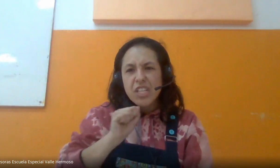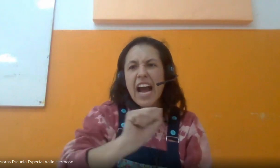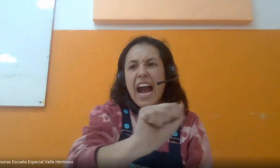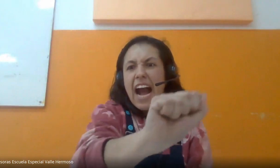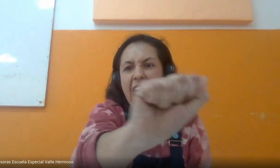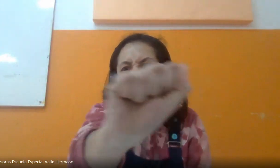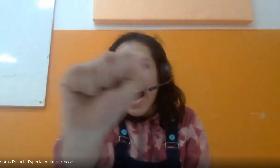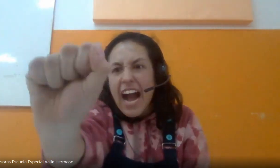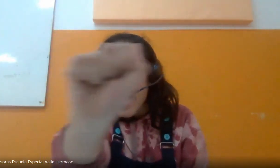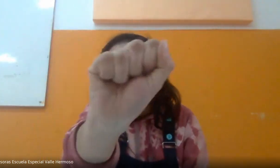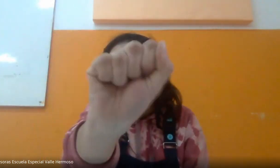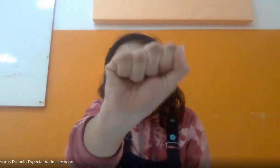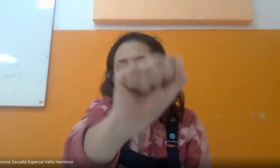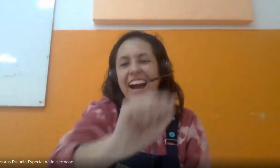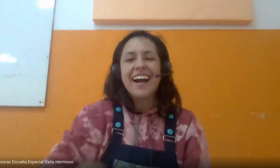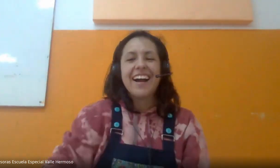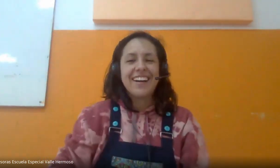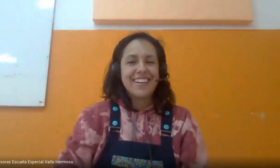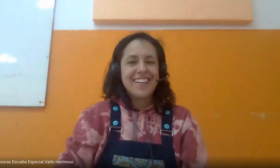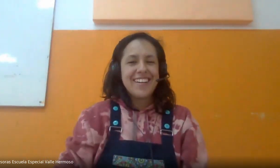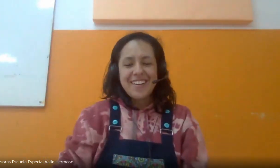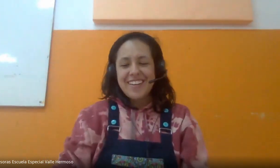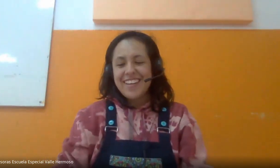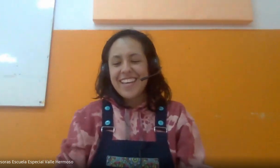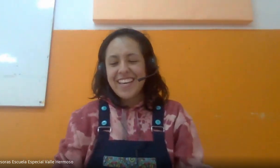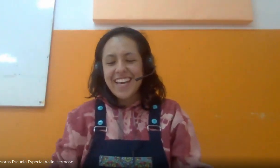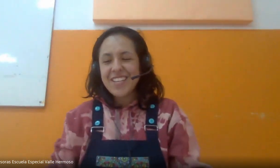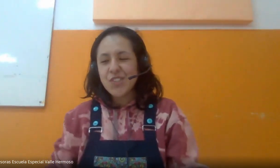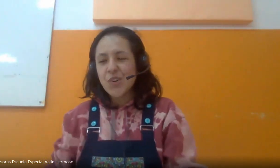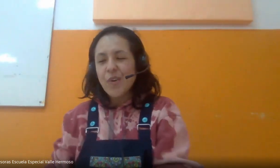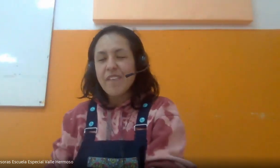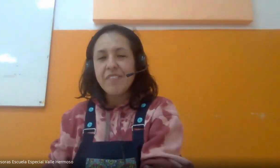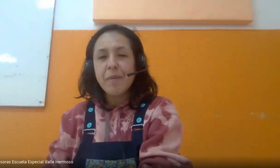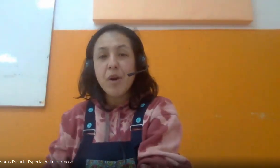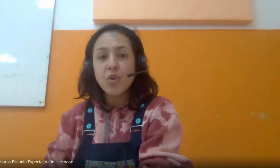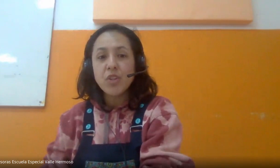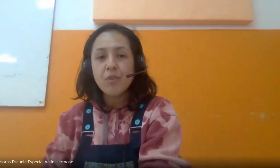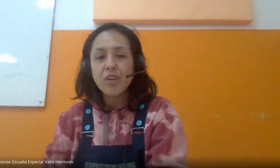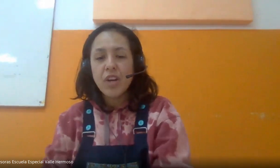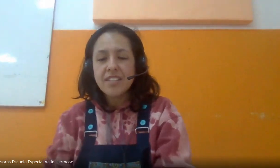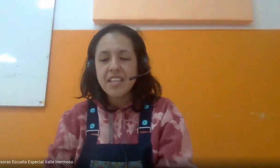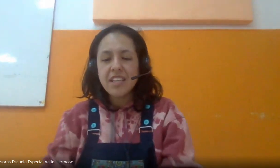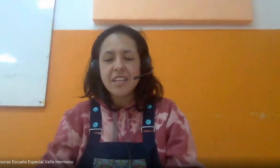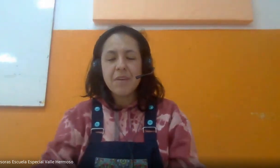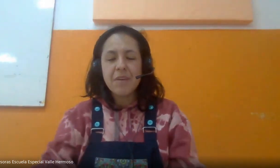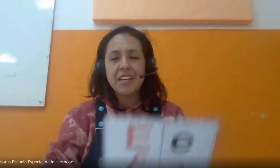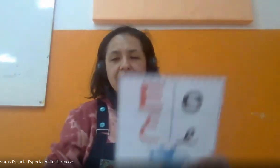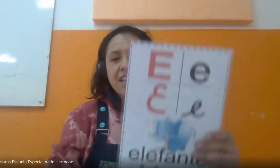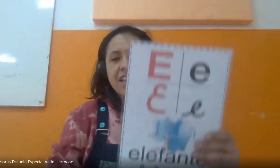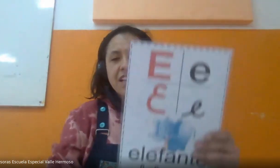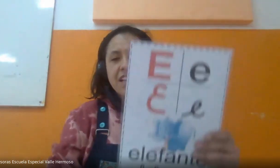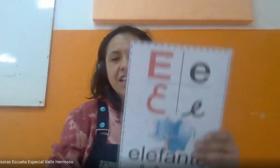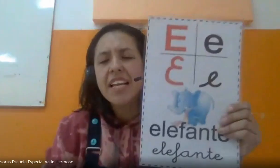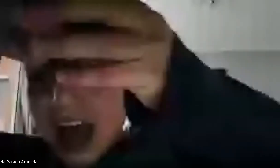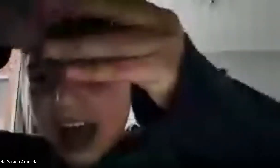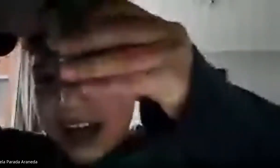decir, ah. Eso, a ver, vamos a continuar con la siguiente, miren, ¿qué vocal es